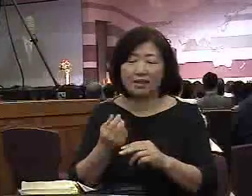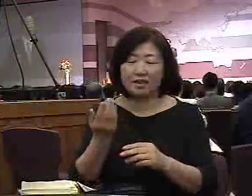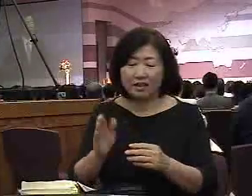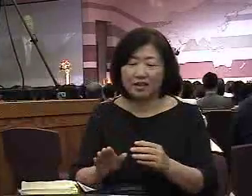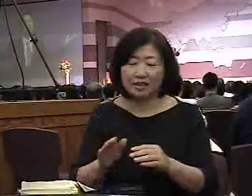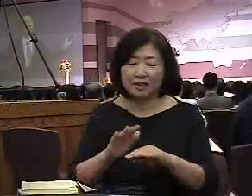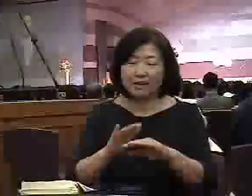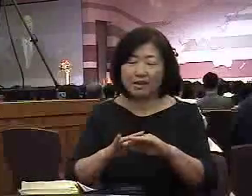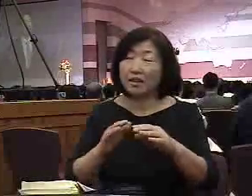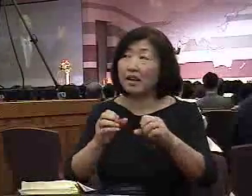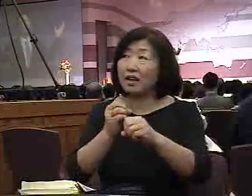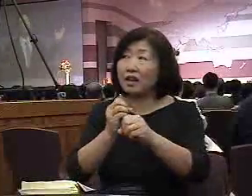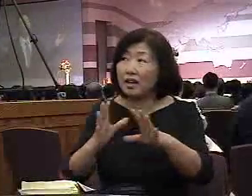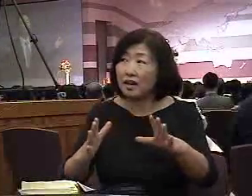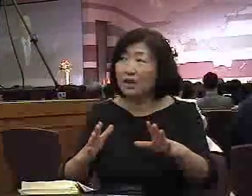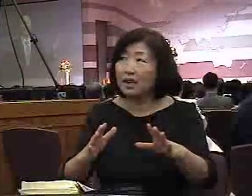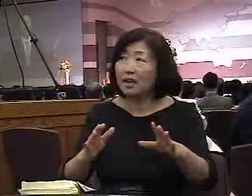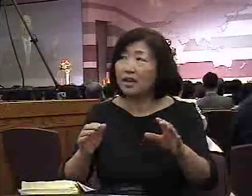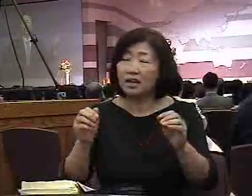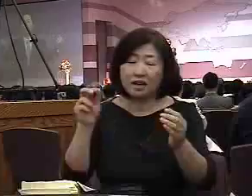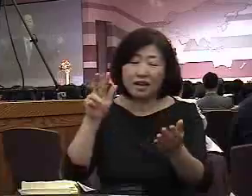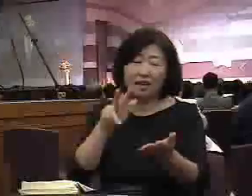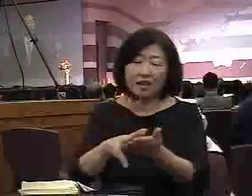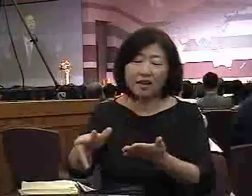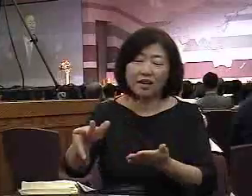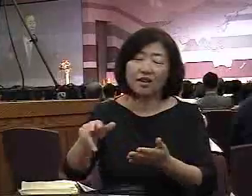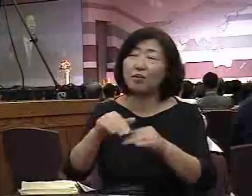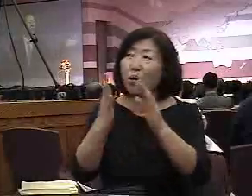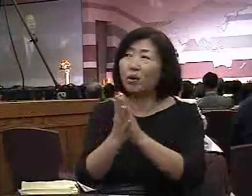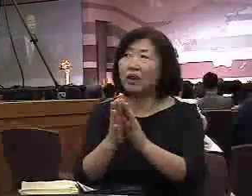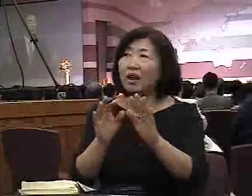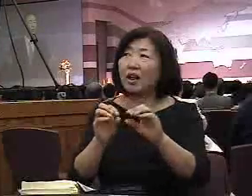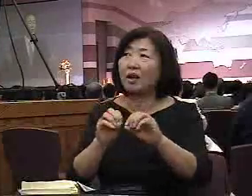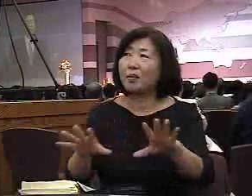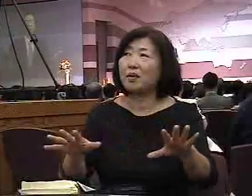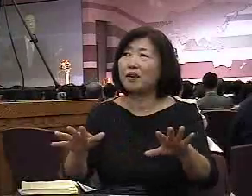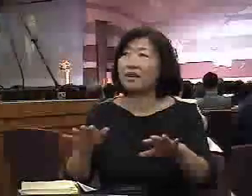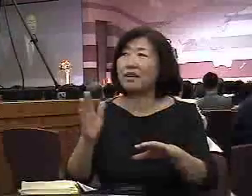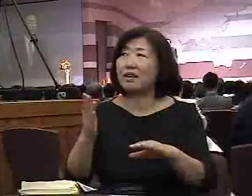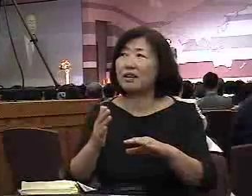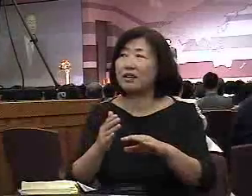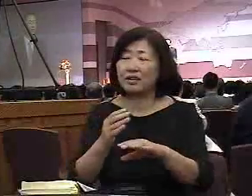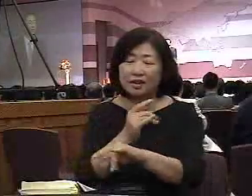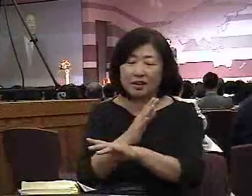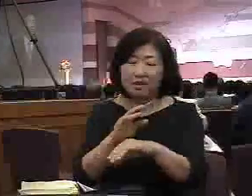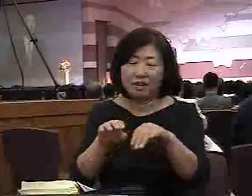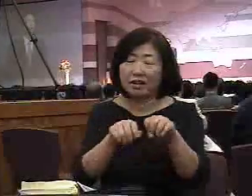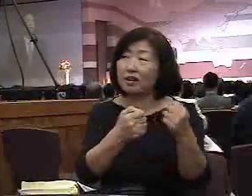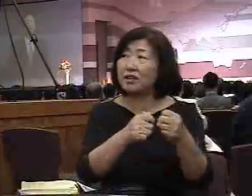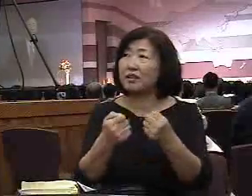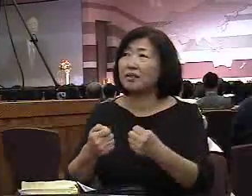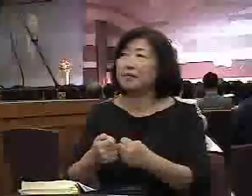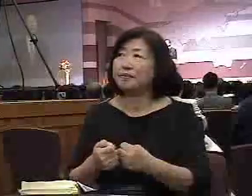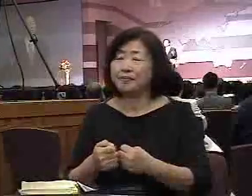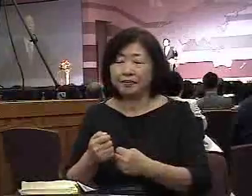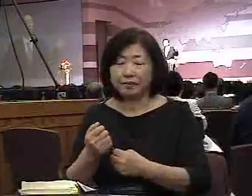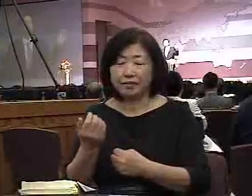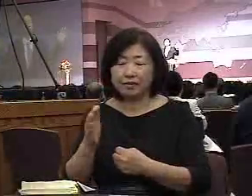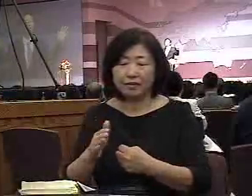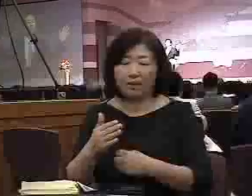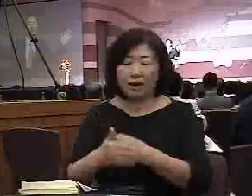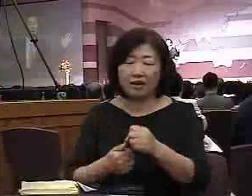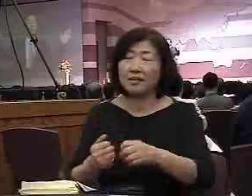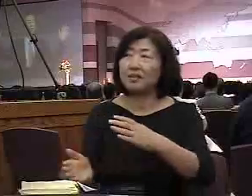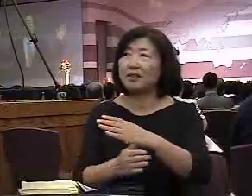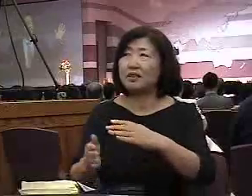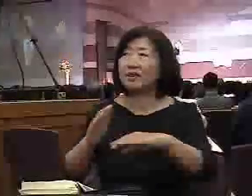그냥 손에 있는 거 다 놓치잖아요. 엎어지면은 내가 그토록 잡고 싶어도 사탕 다 먹고 장난감 다 깨지잖아요. 그러고 나서야 이제 하나님 앞에 빈손